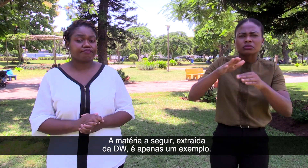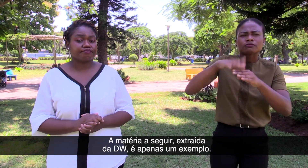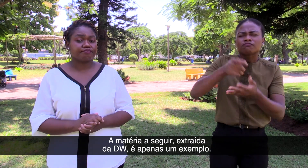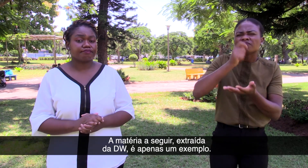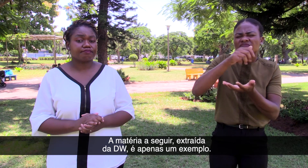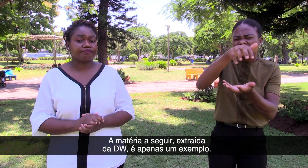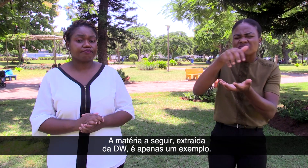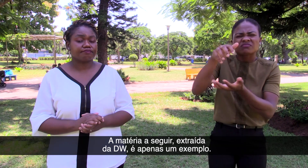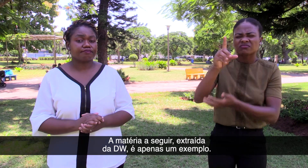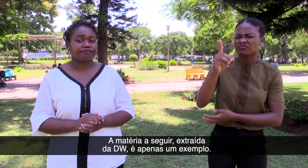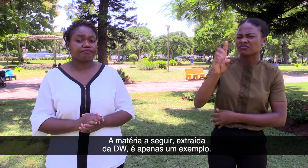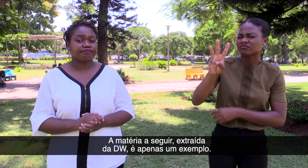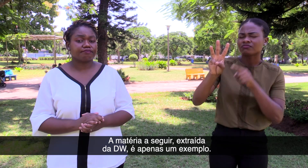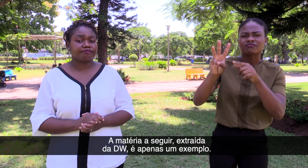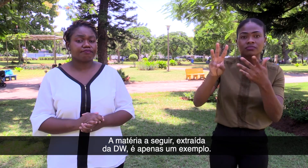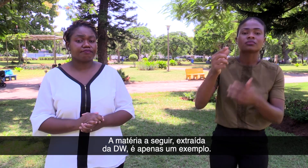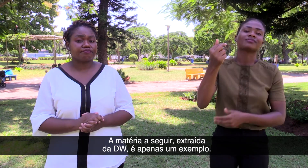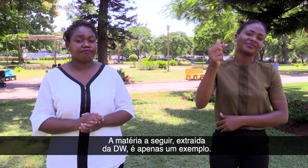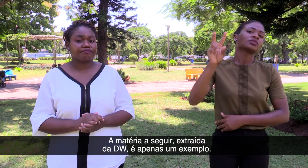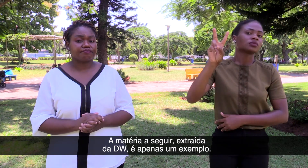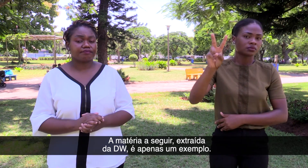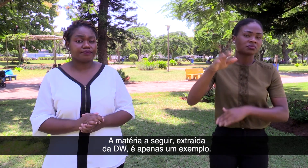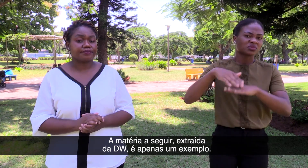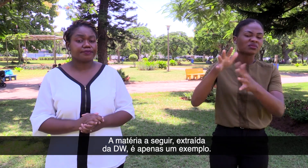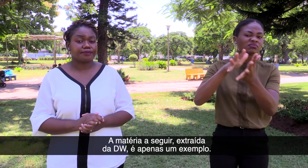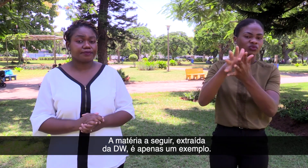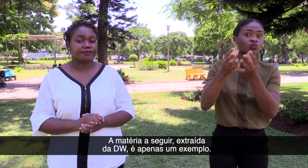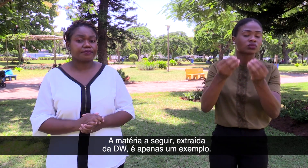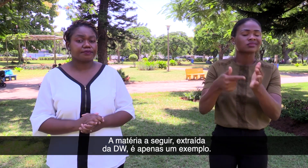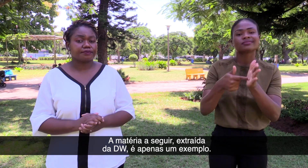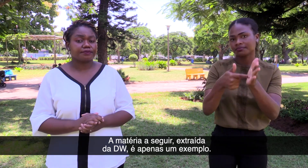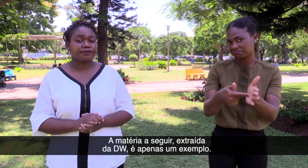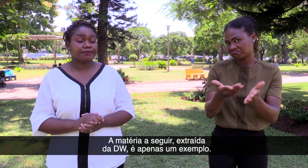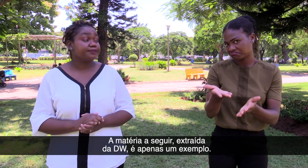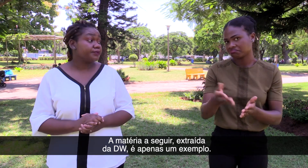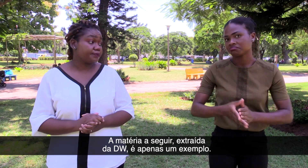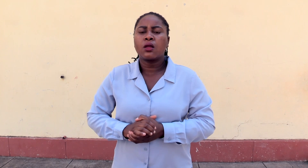matéria a seguir, extraída da DW, é apenas um exemplo.